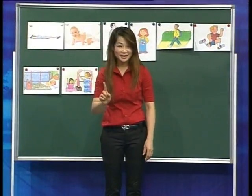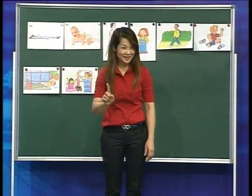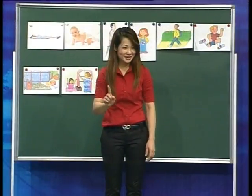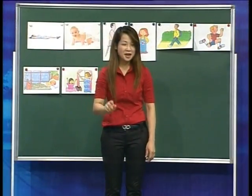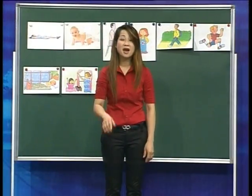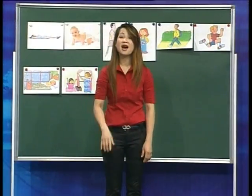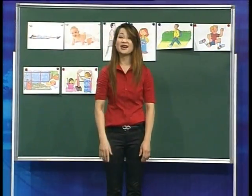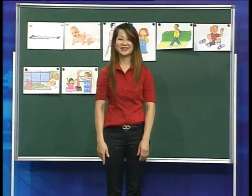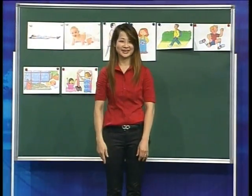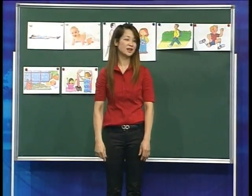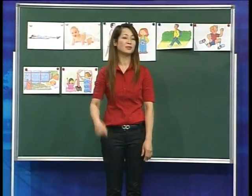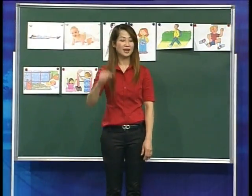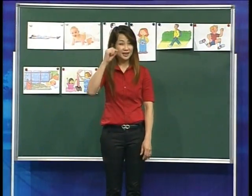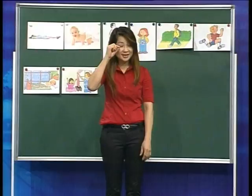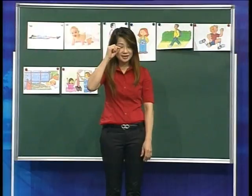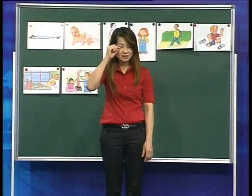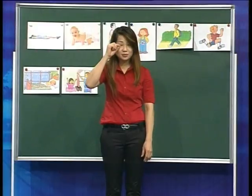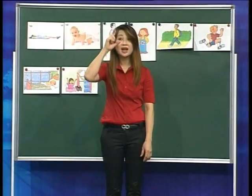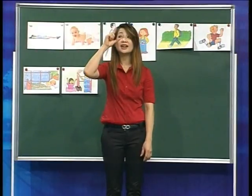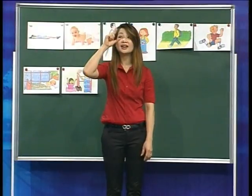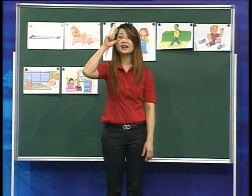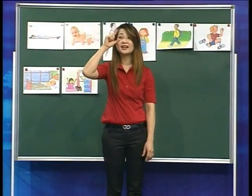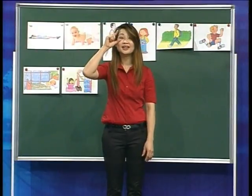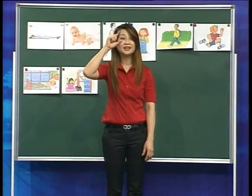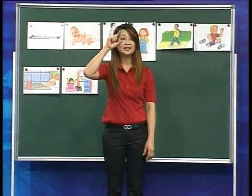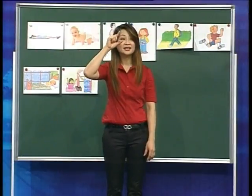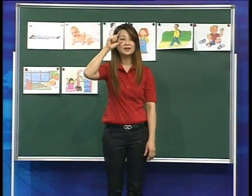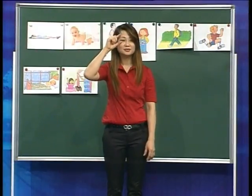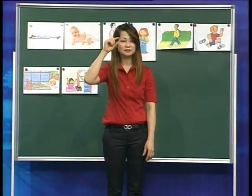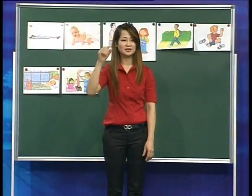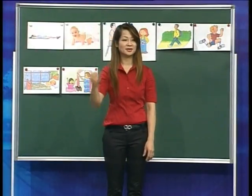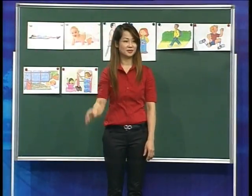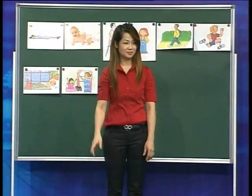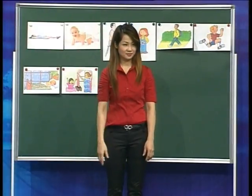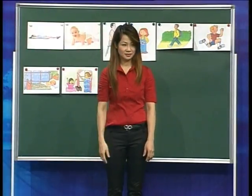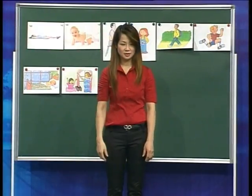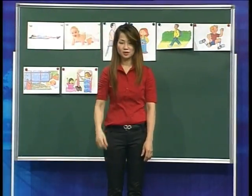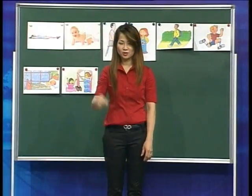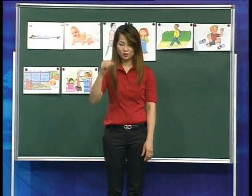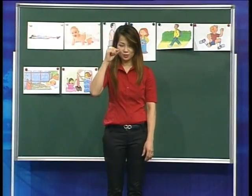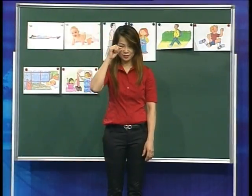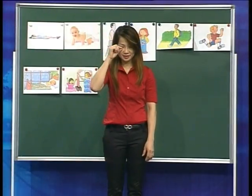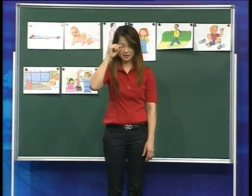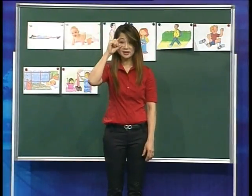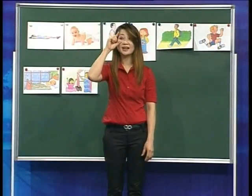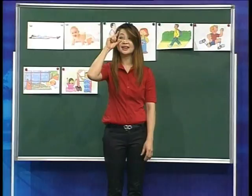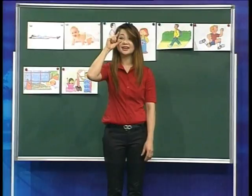Các bạn đoán là các bạn đang thức dậy Chúng ta hãy cùng học ký hiệu thức Bằng ngôn nữ ký hiệu nhé Ngón cái và ngón trỏ tay phải chạm vào nhau